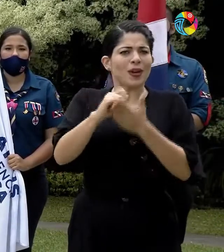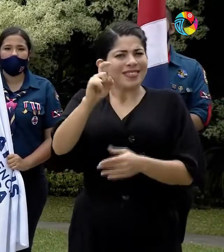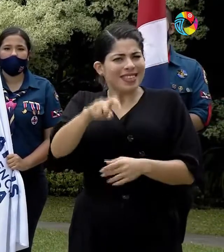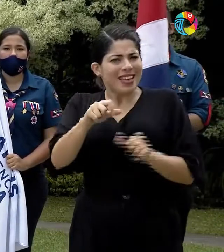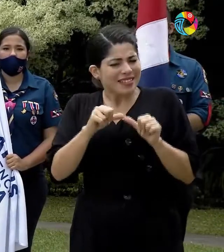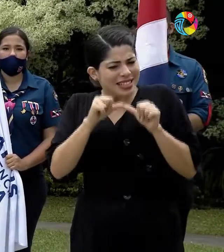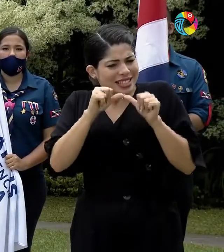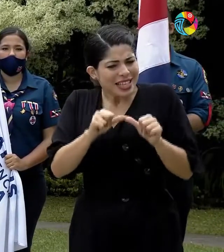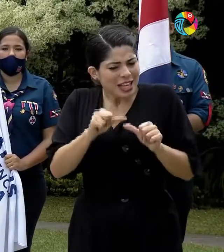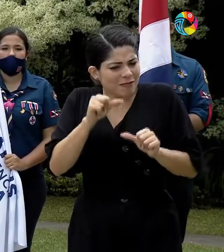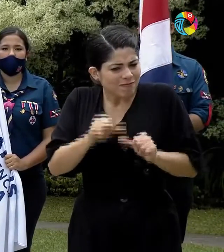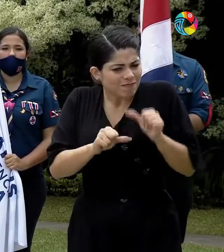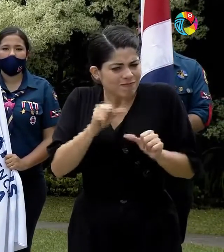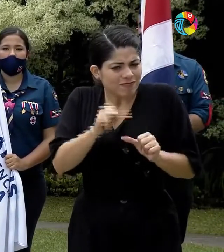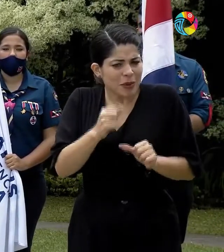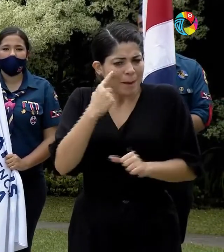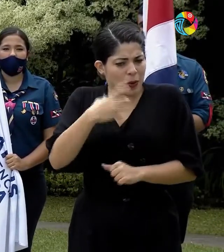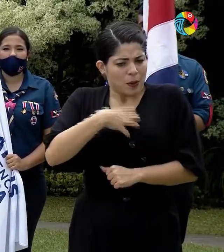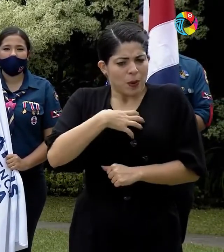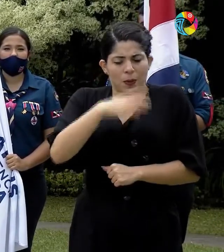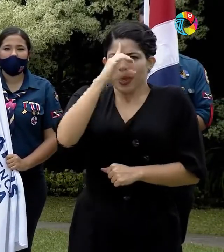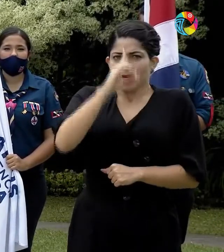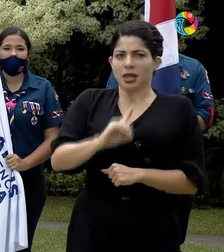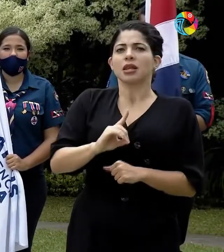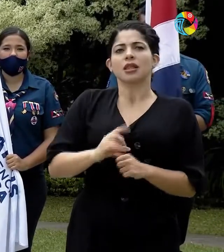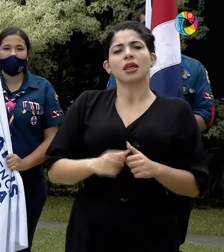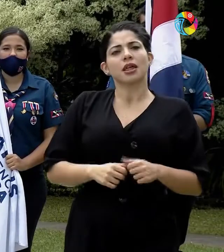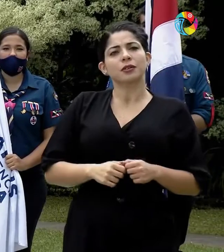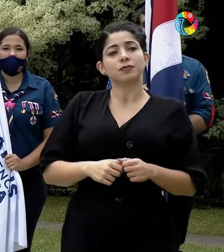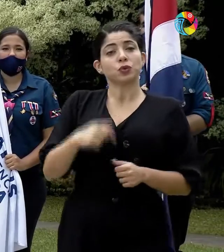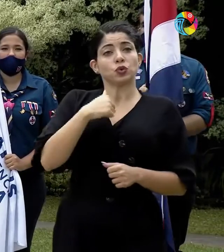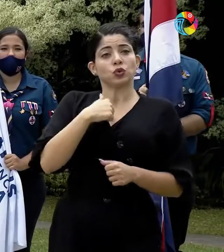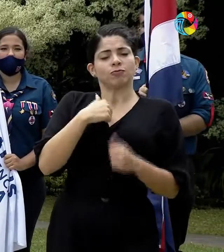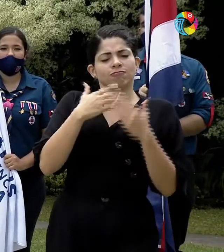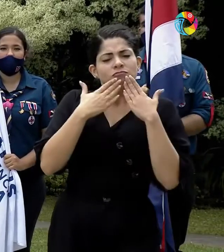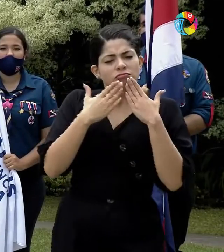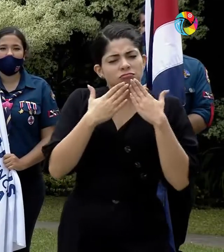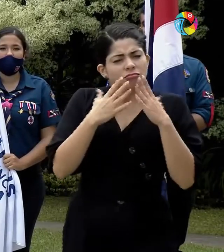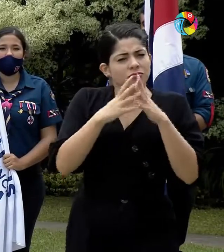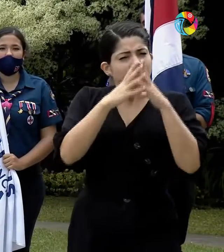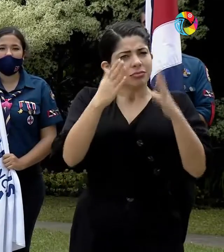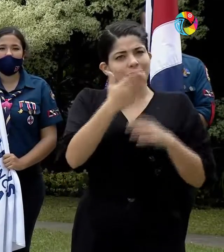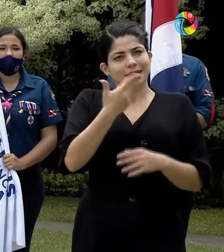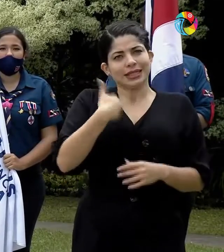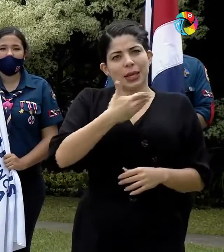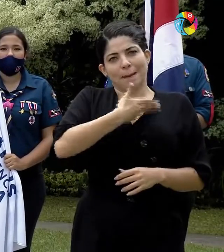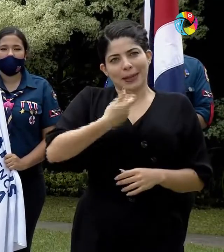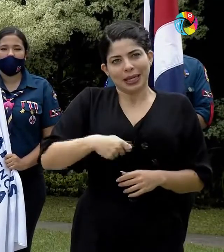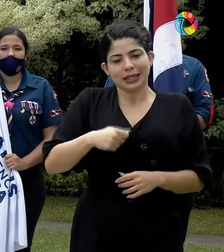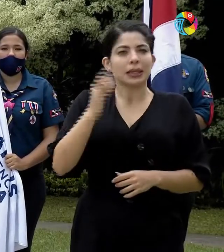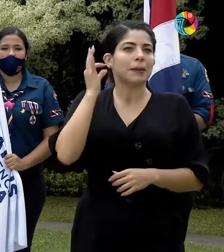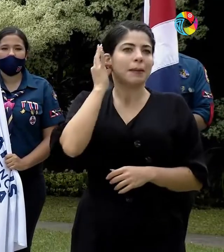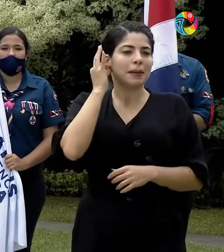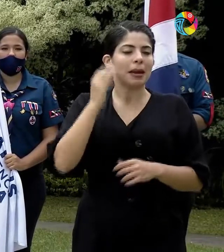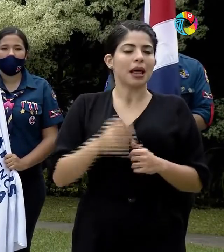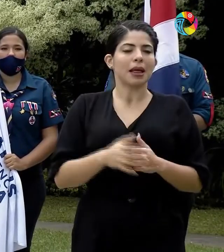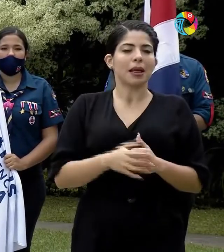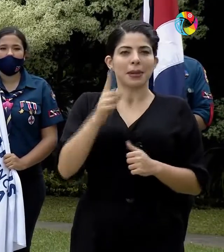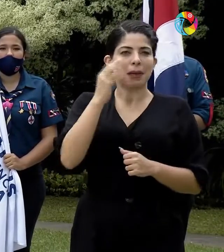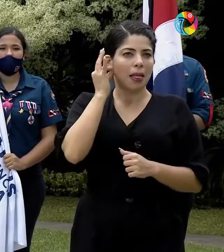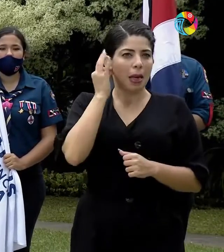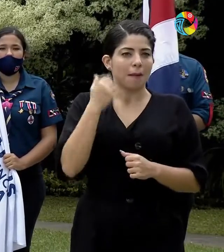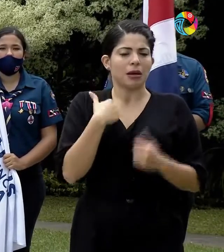seguir adelante por nuestra dignidad. Yo agradezco profundamente, señor presidente, señora primera dama, que